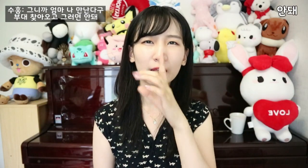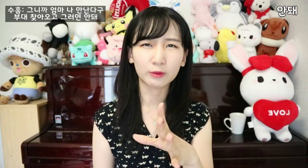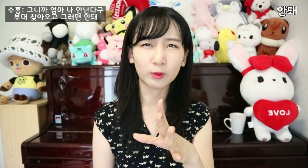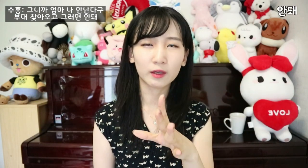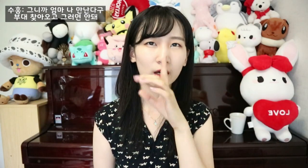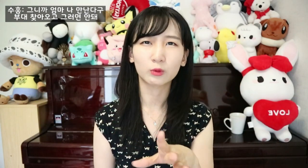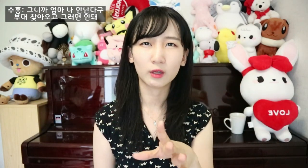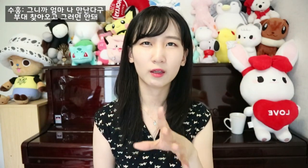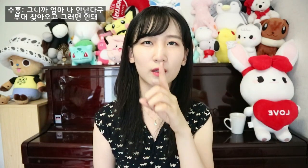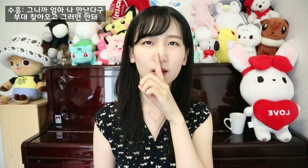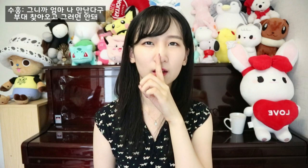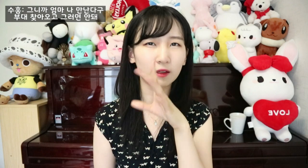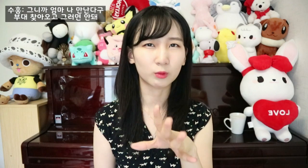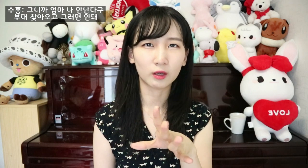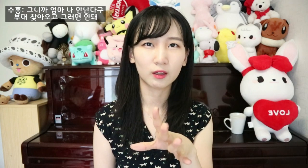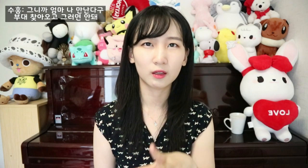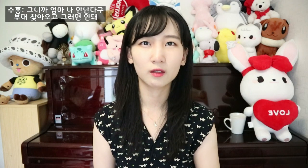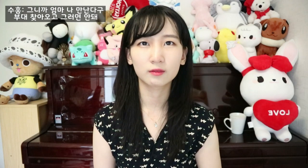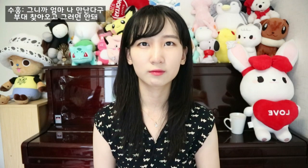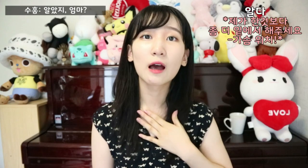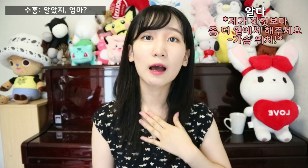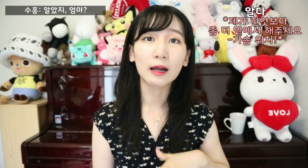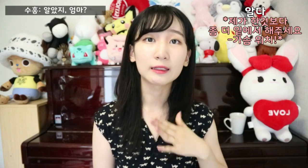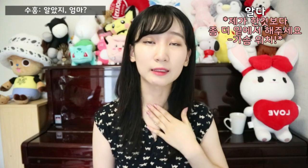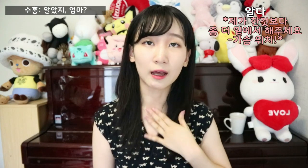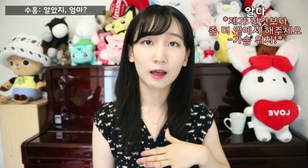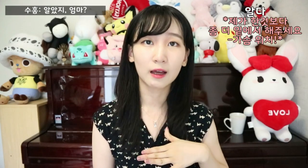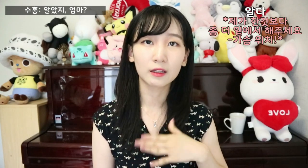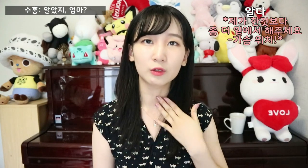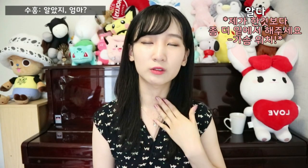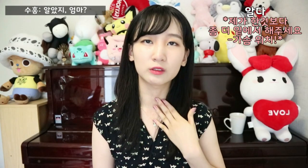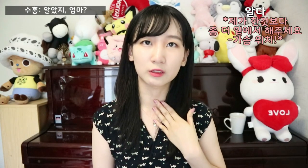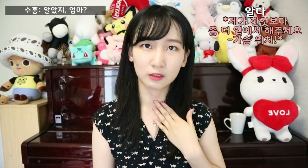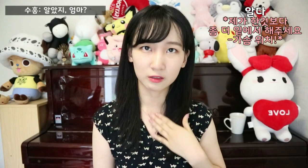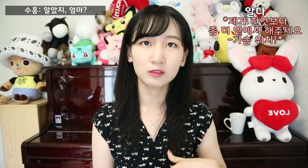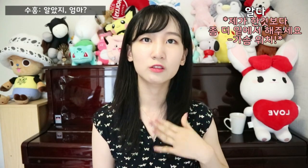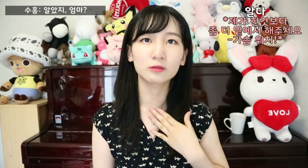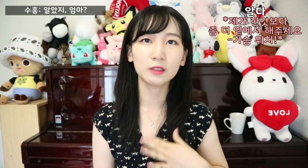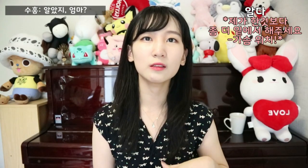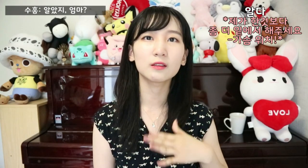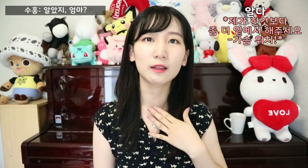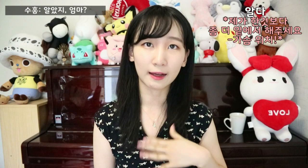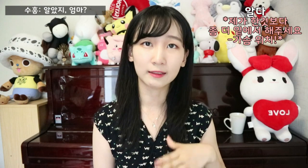그러면 안 돼. 안 돼. 안 돼. 알다. 이거는 여기 이렇게 쓸어주면